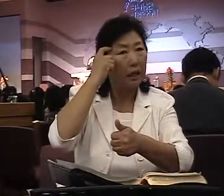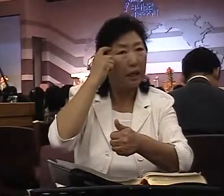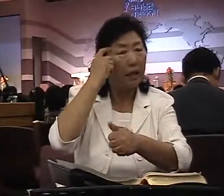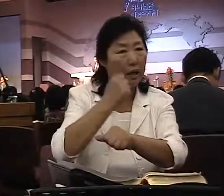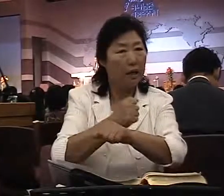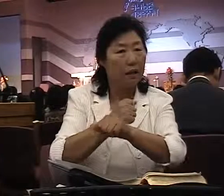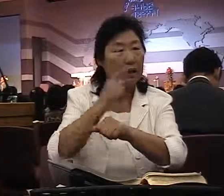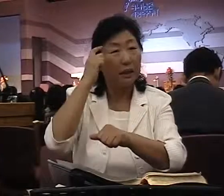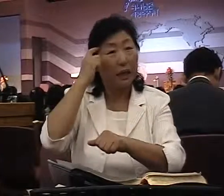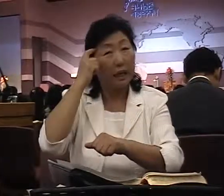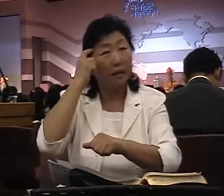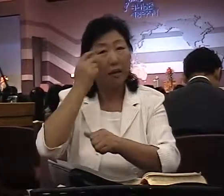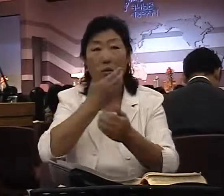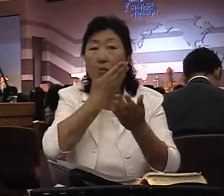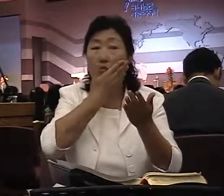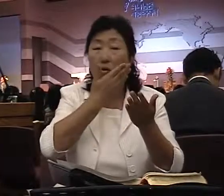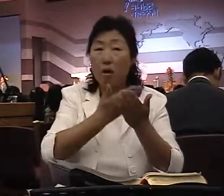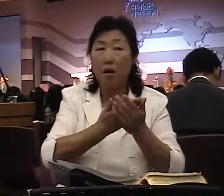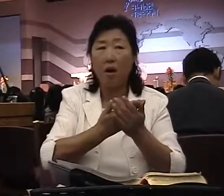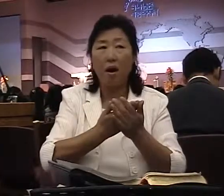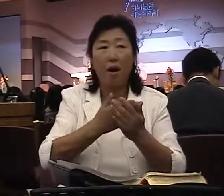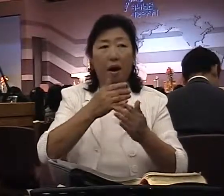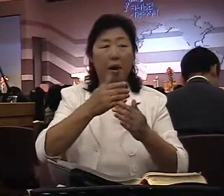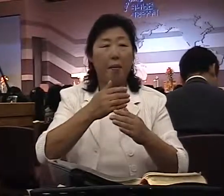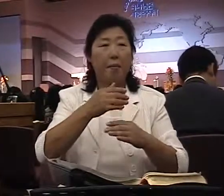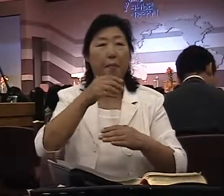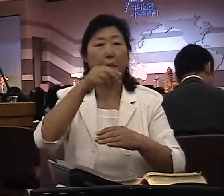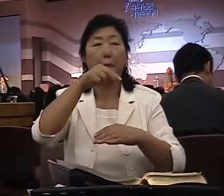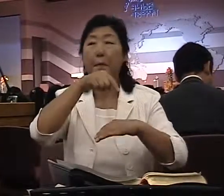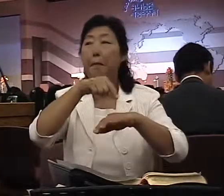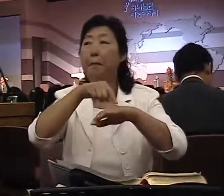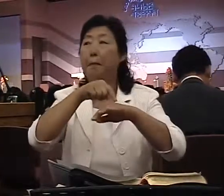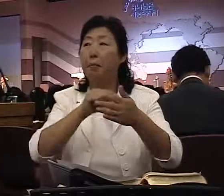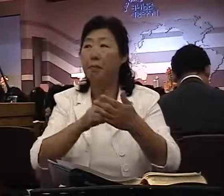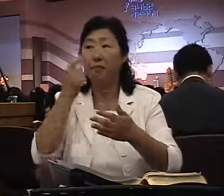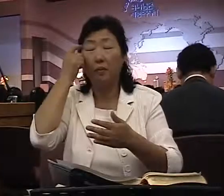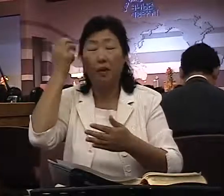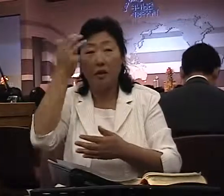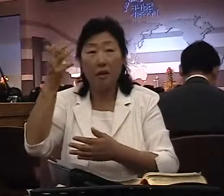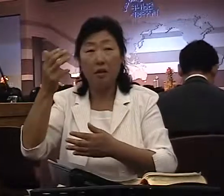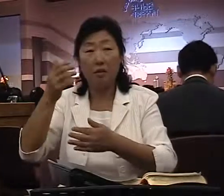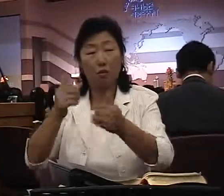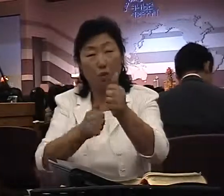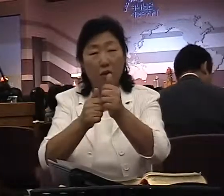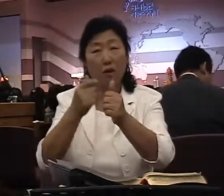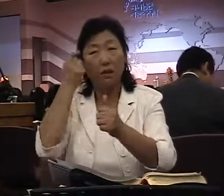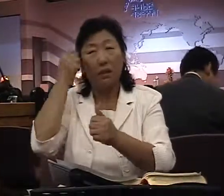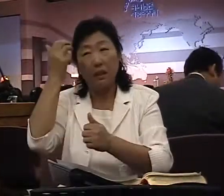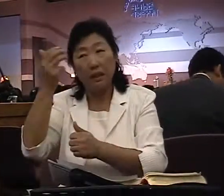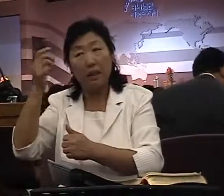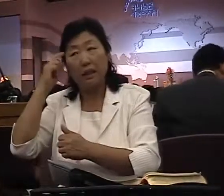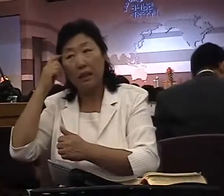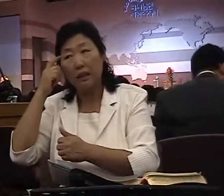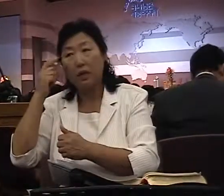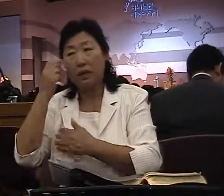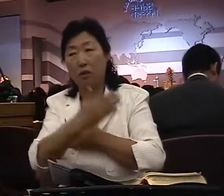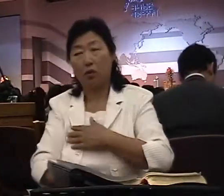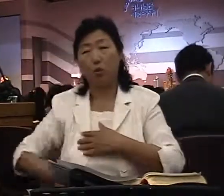마인드가 중요해요. 마인드. 육신을 쫓는 자는 육신의 일을, 영을 쫓는 자는 영의 일을 생각하나니, 육신의 생각은